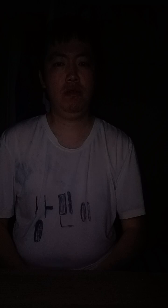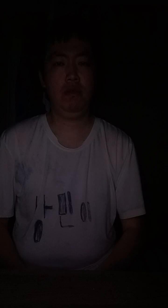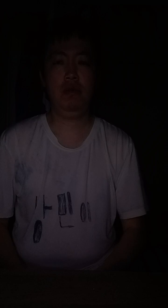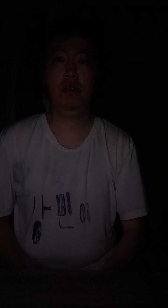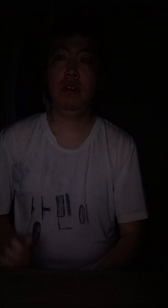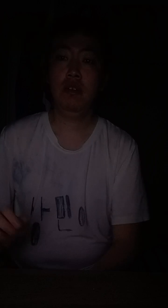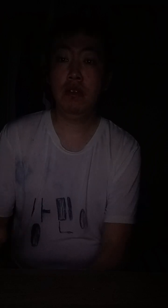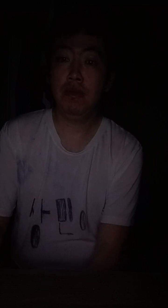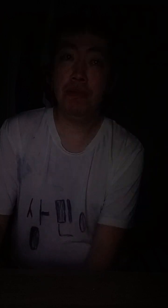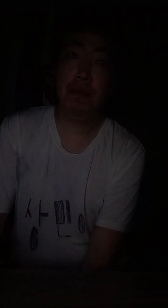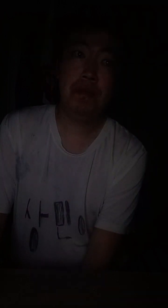류태영입니다.